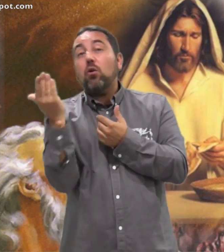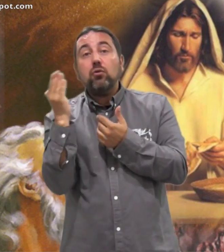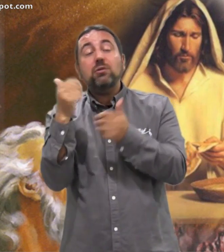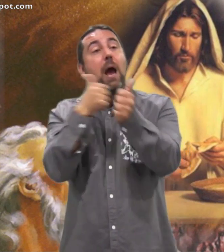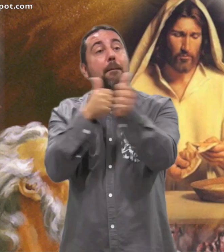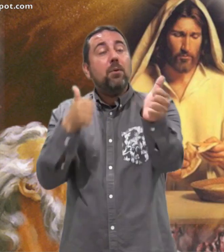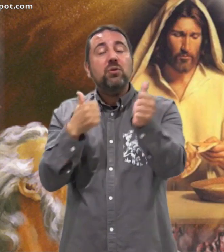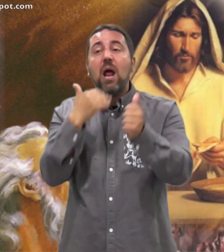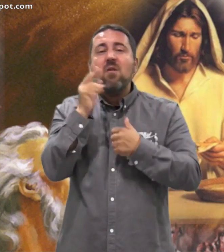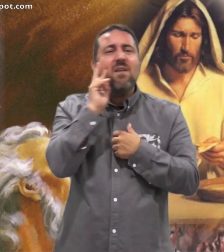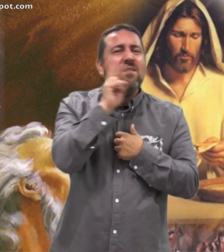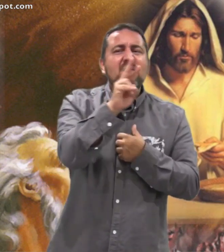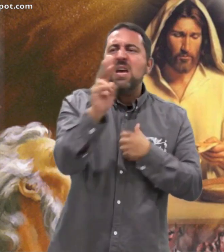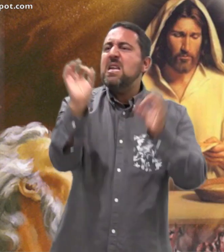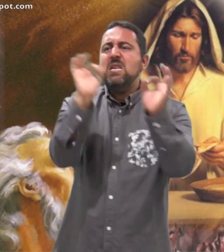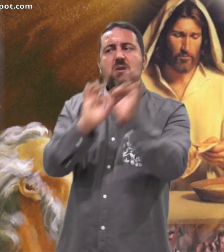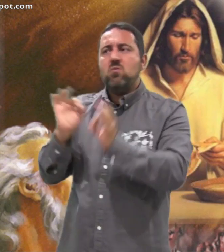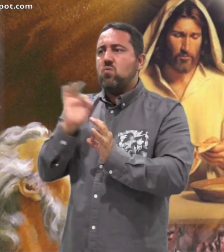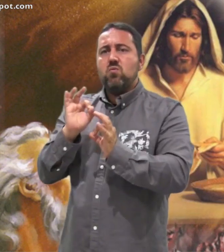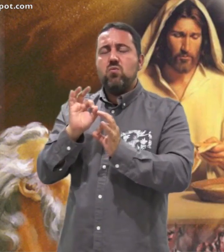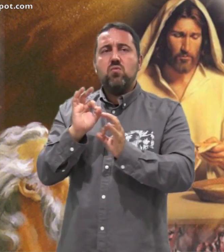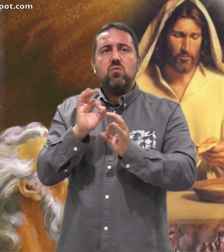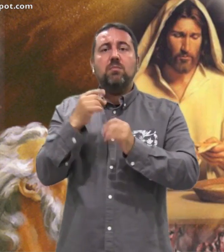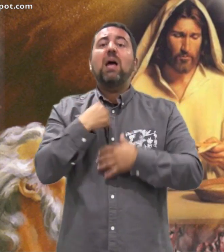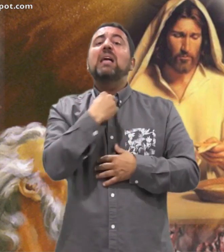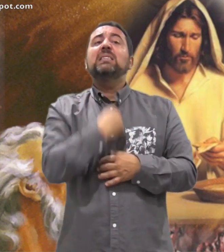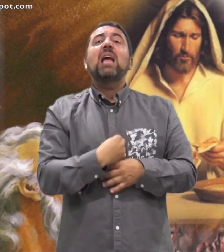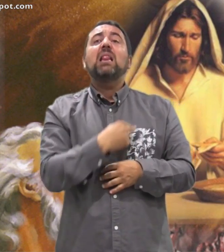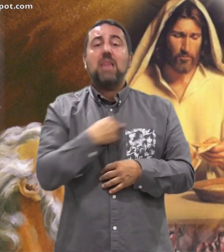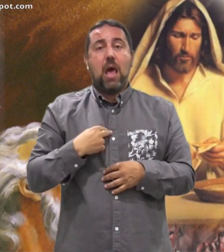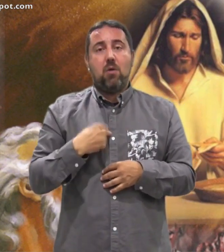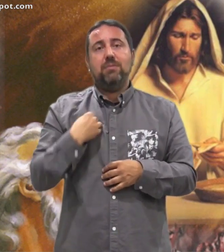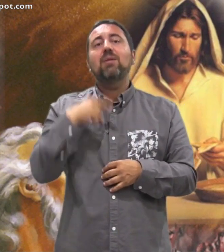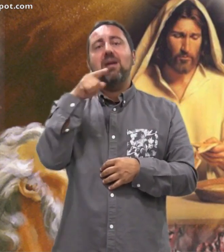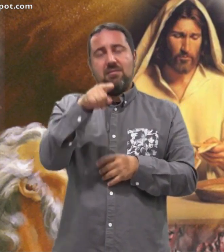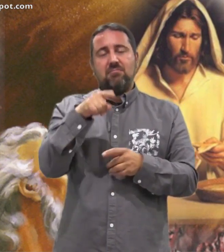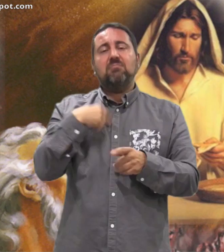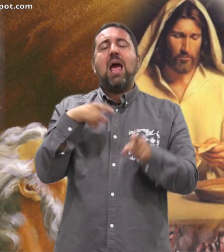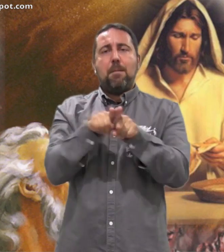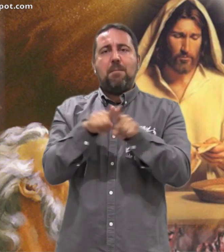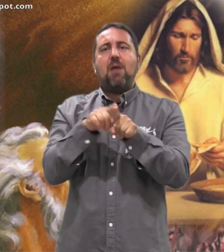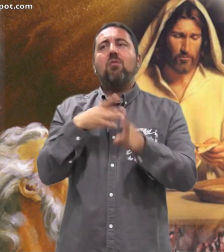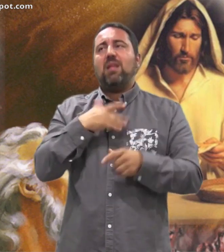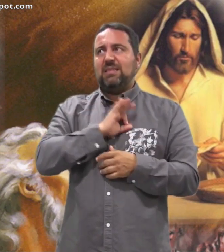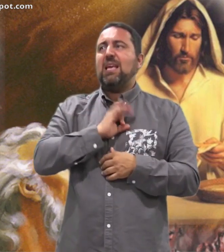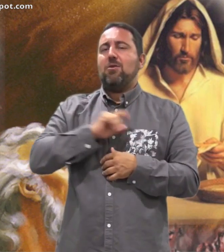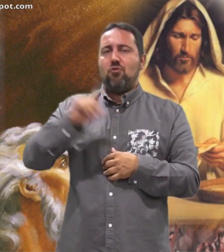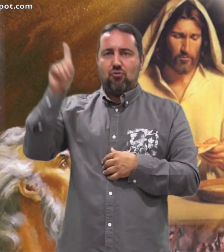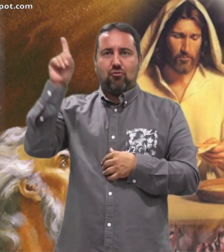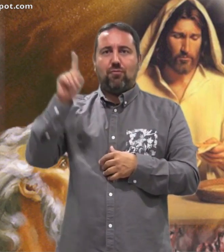De los otros apóstoles no vi a ninguno, sino a Santiago, el hermano del Señor.